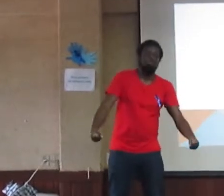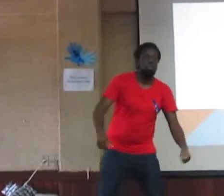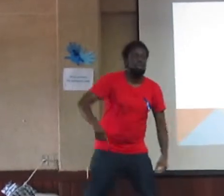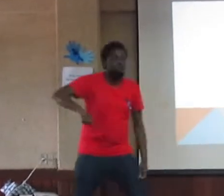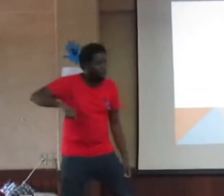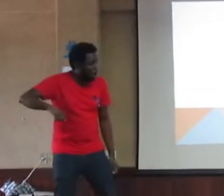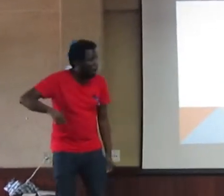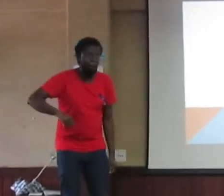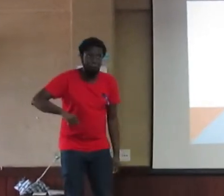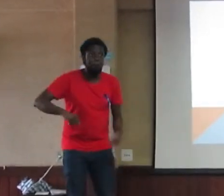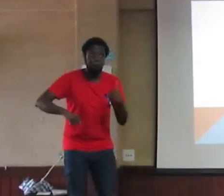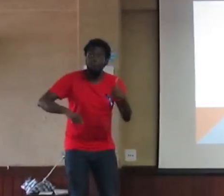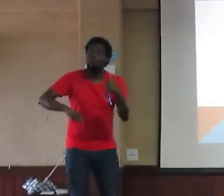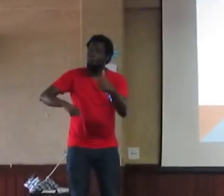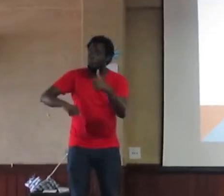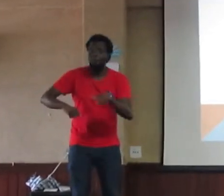O surdo dirigindo.